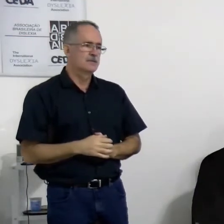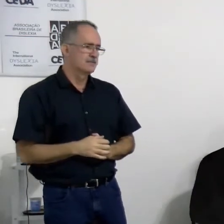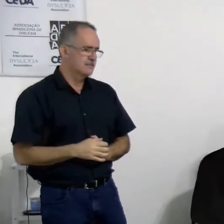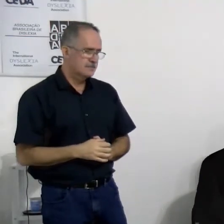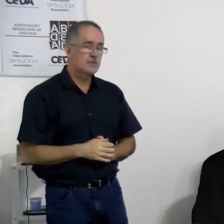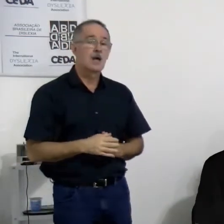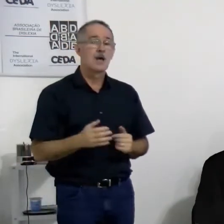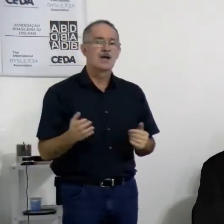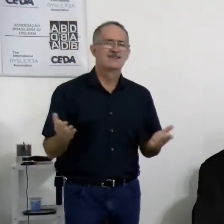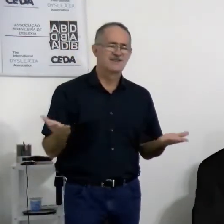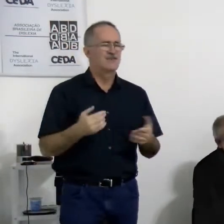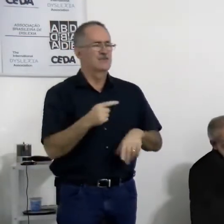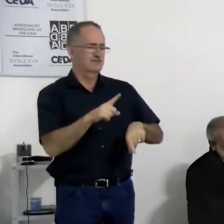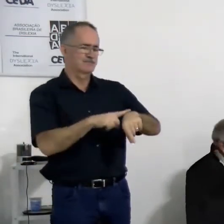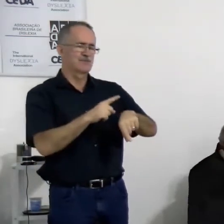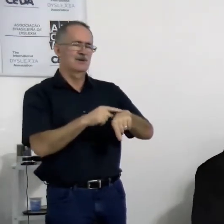Esse foi o momento ternura.